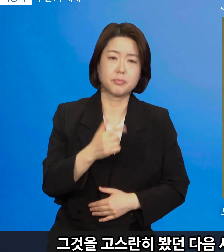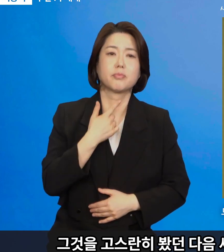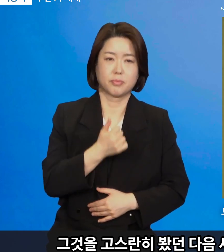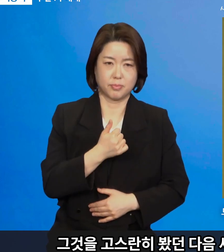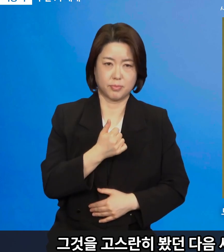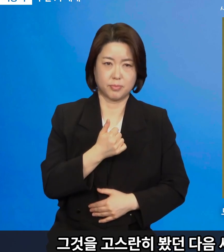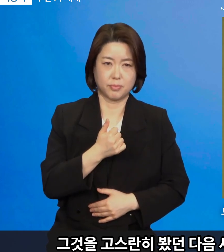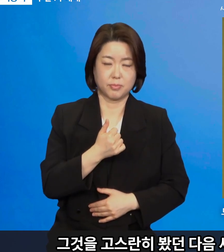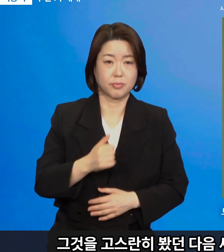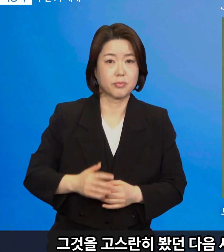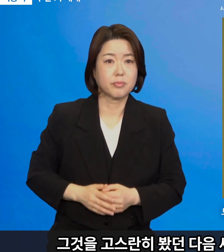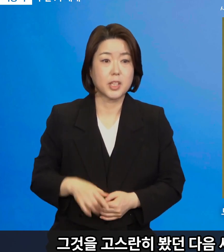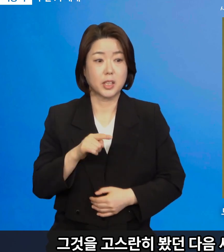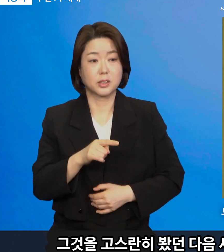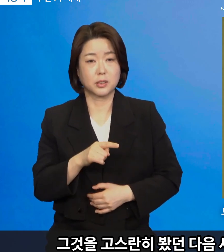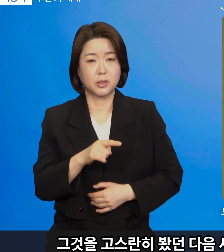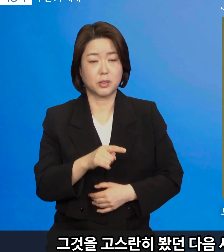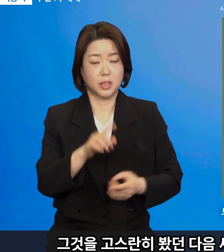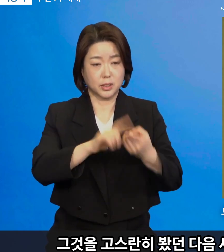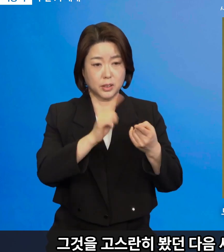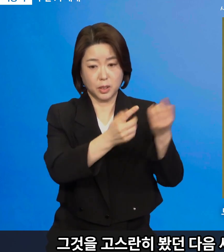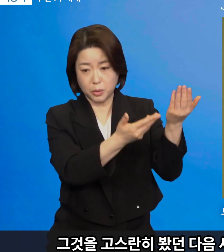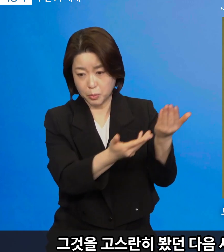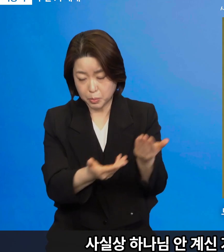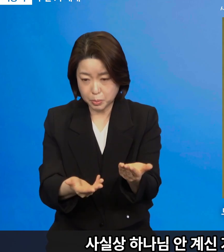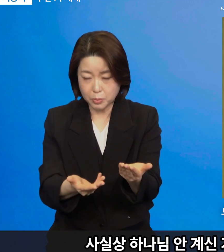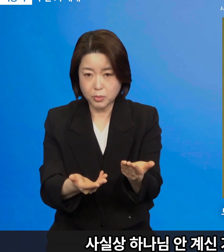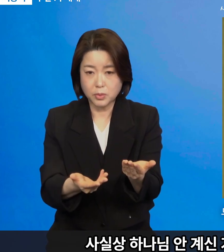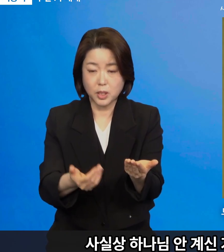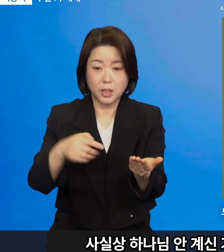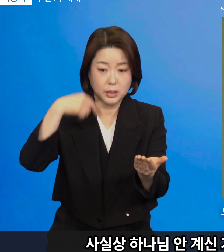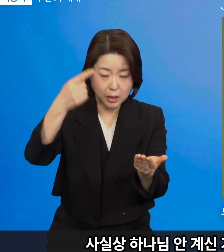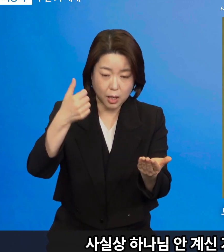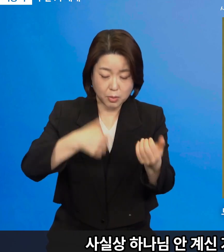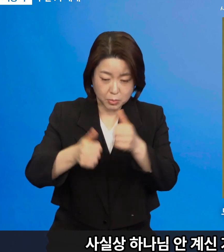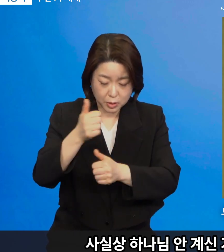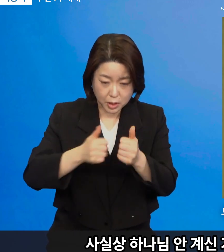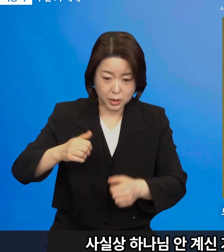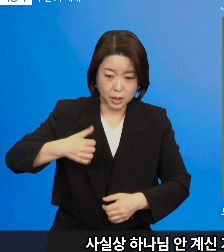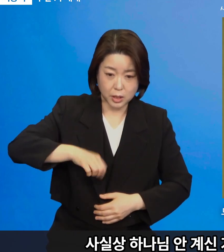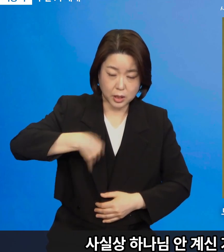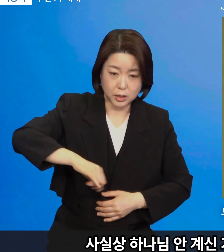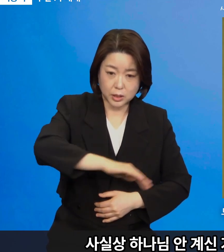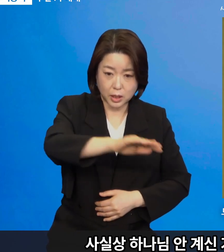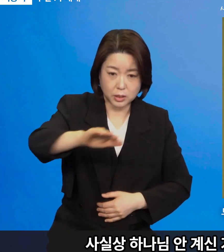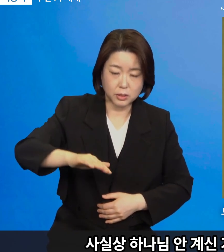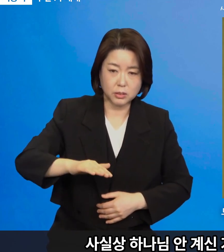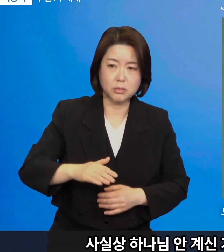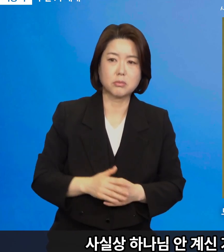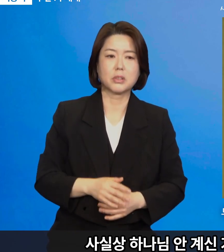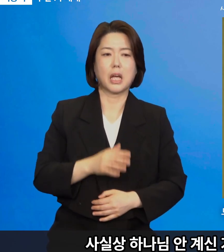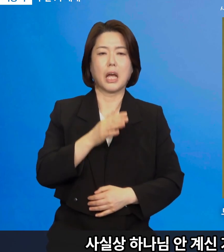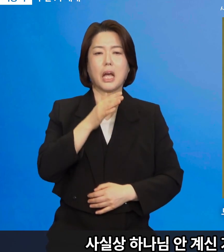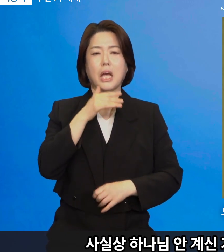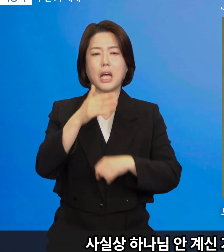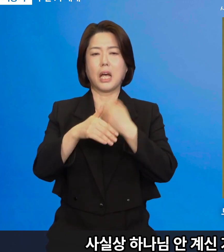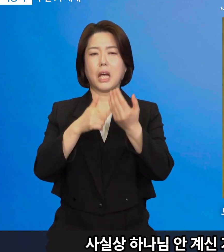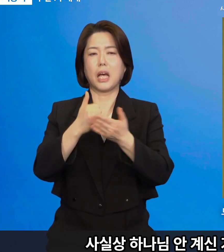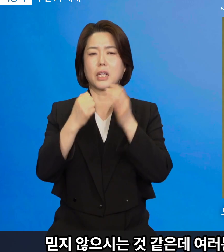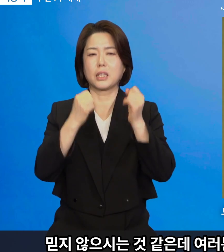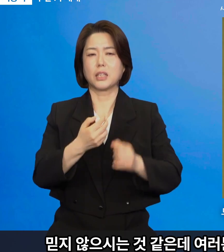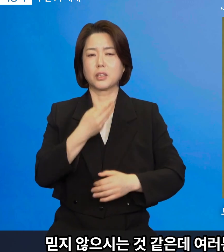세대가 하나님 안 계시구나. 사실상 하나님 안 계신 거네. 우리 부모님